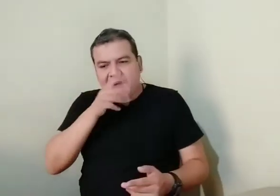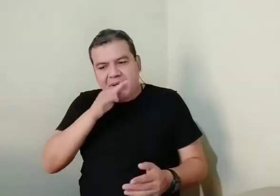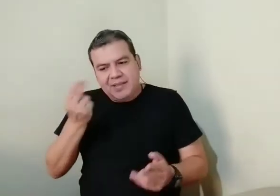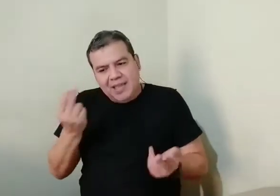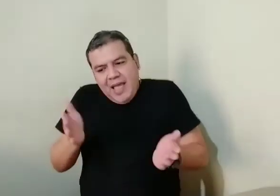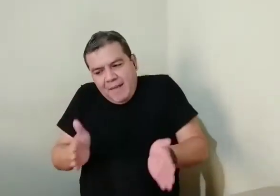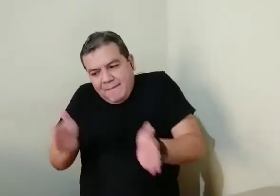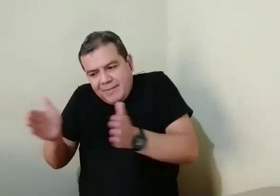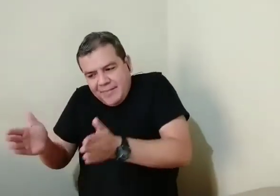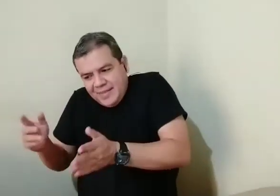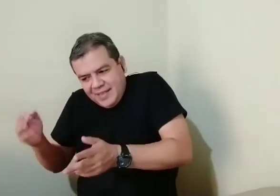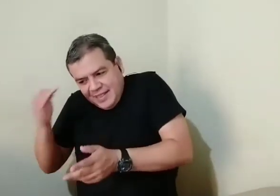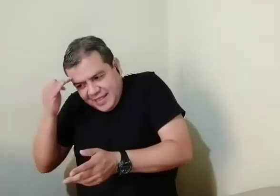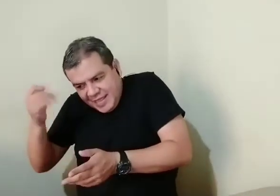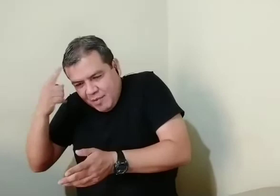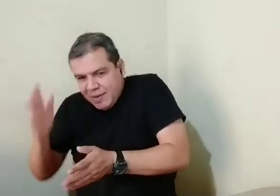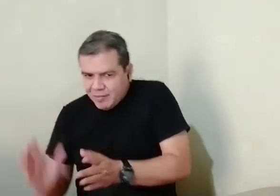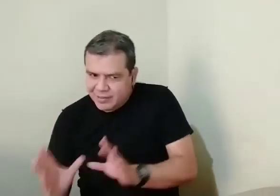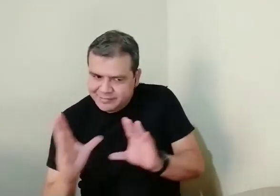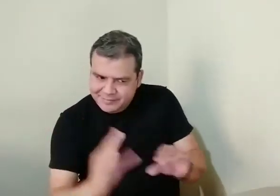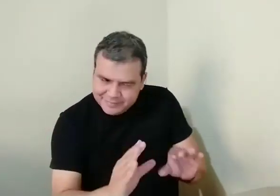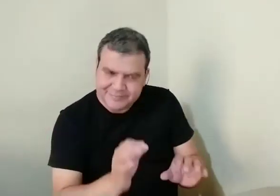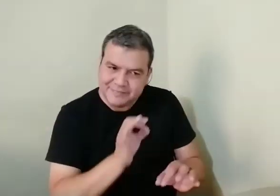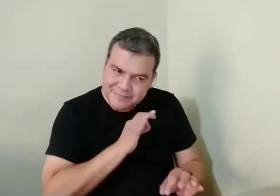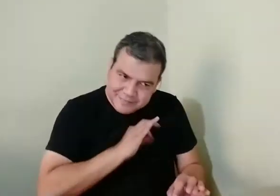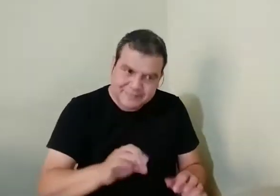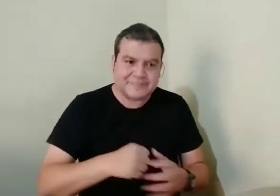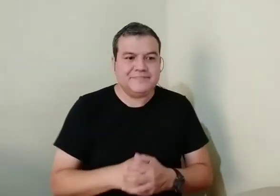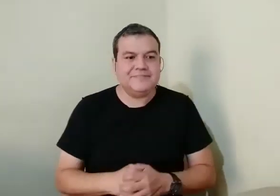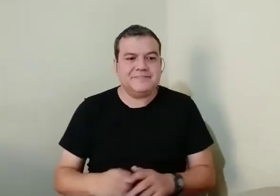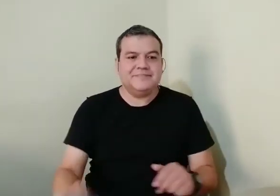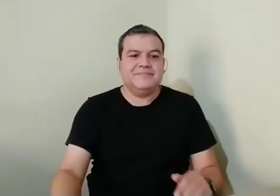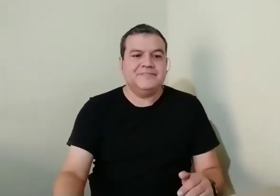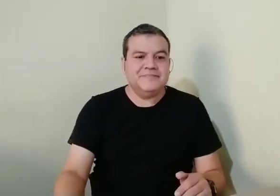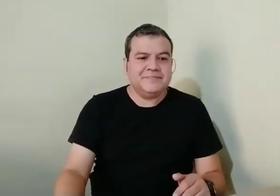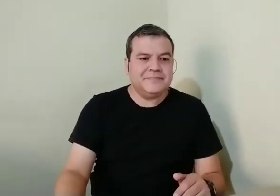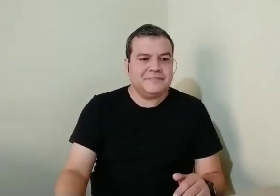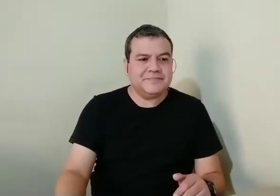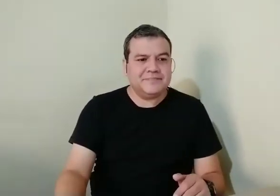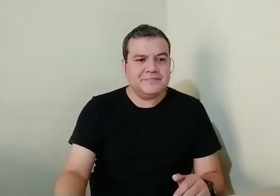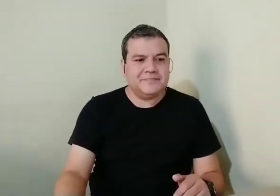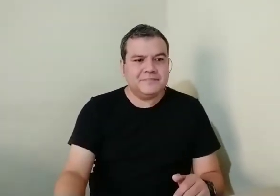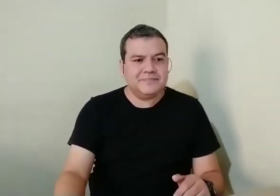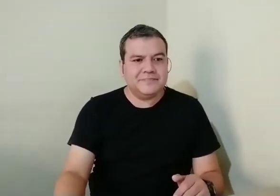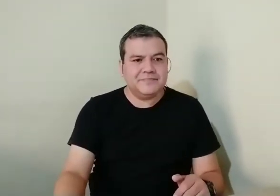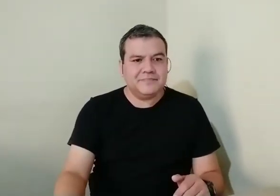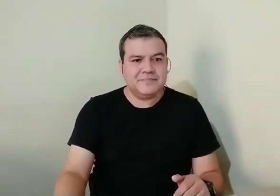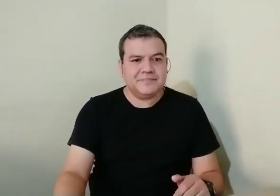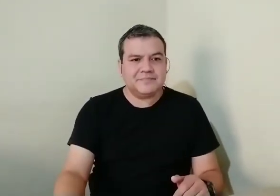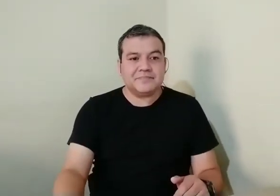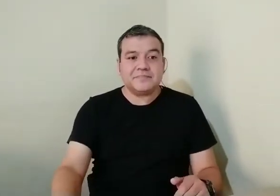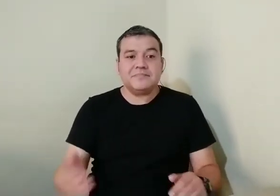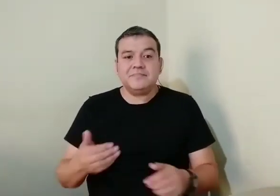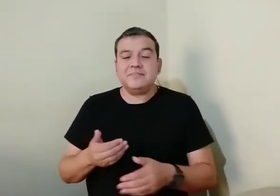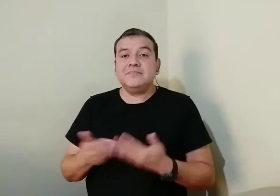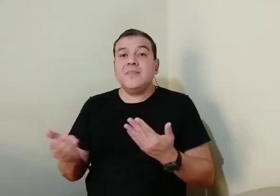en gran parte su educación durante el período de mayor sensibilidad y más